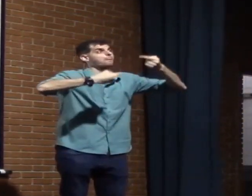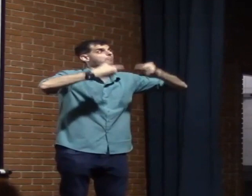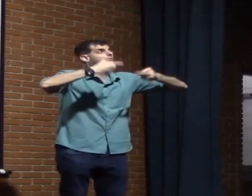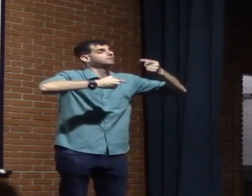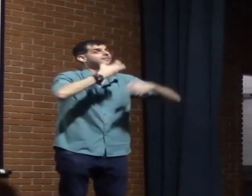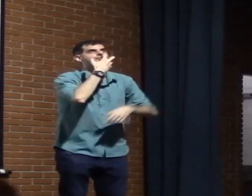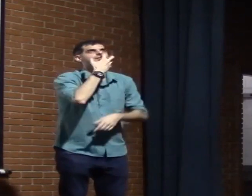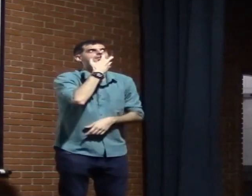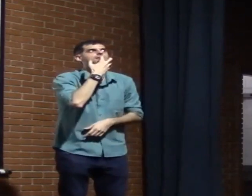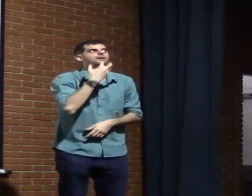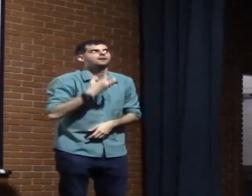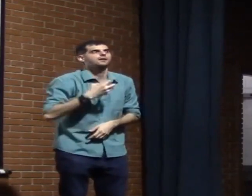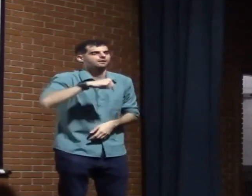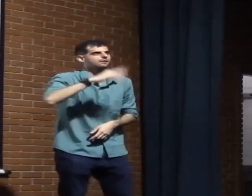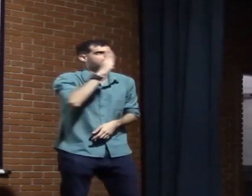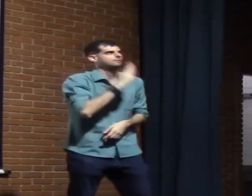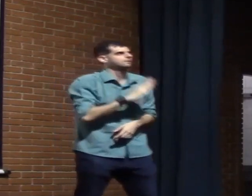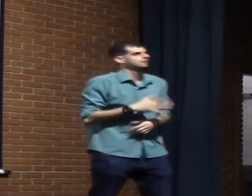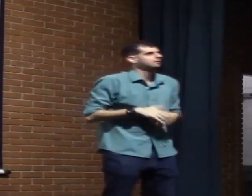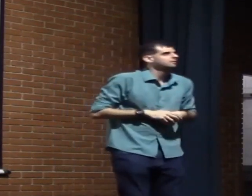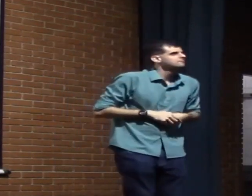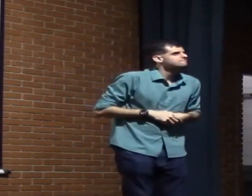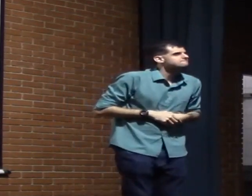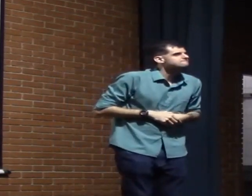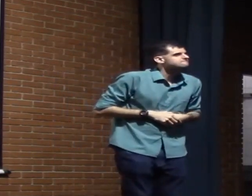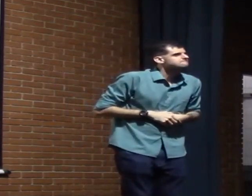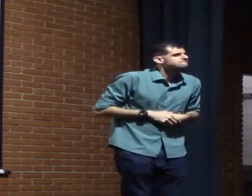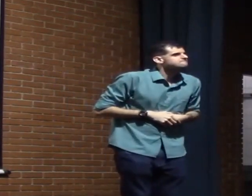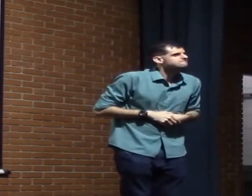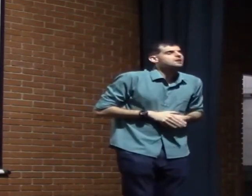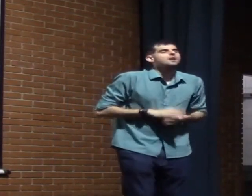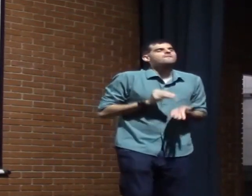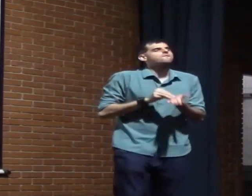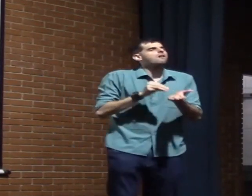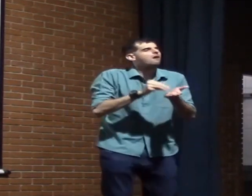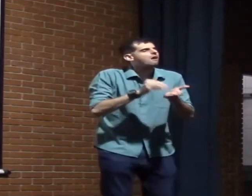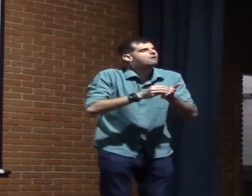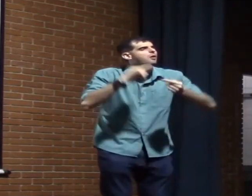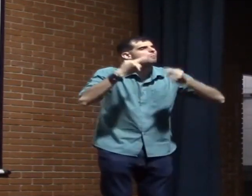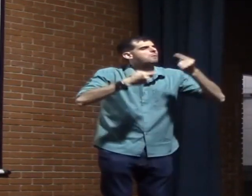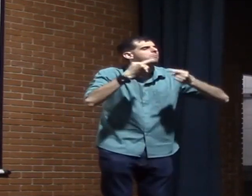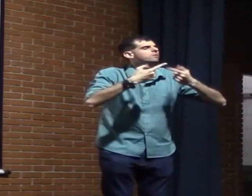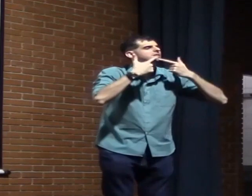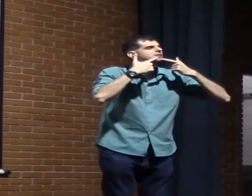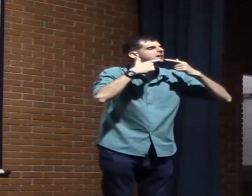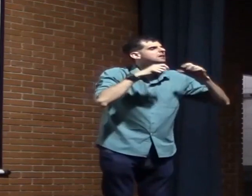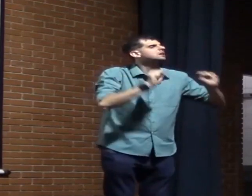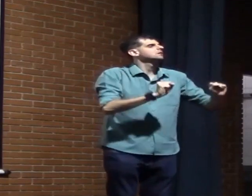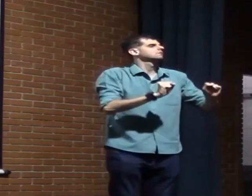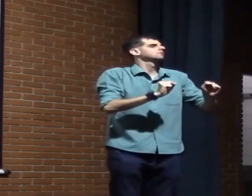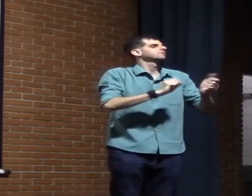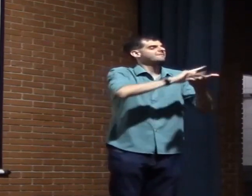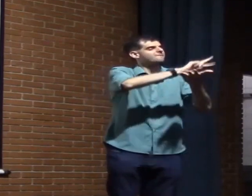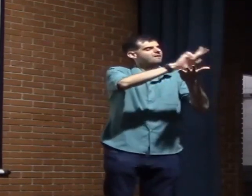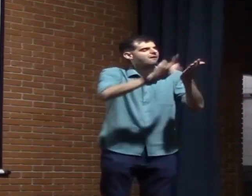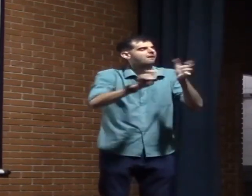não fazer o uso da língua de sinais, não era exigência para que a comunicação fluísse. Mas assim, é realmente bem triste, né?